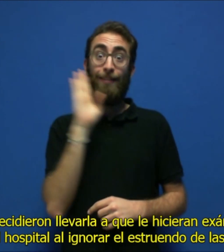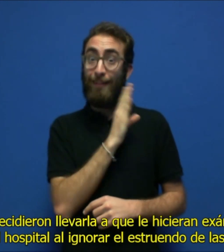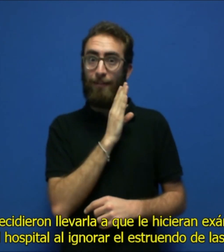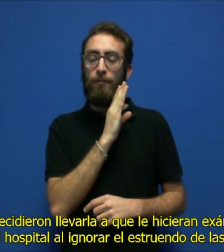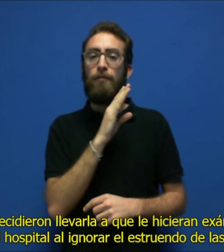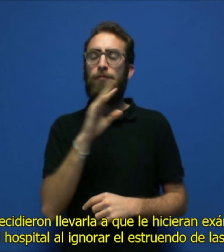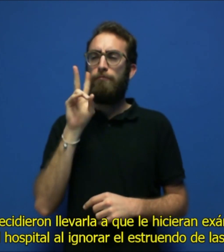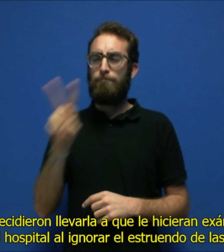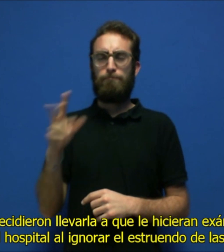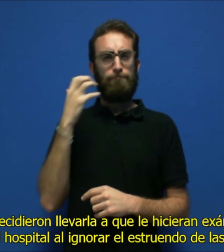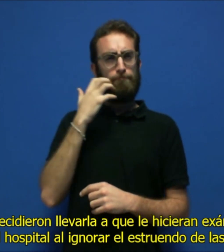y siguió jugando